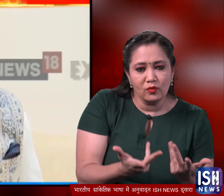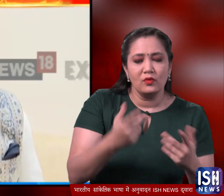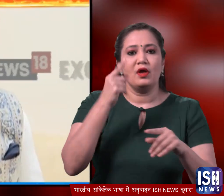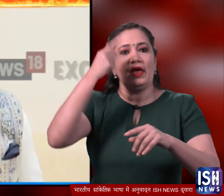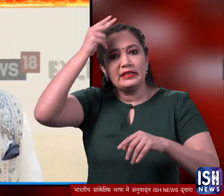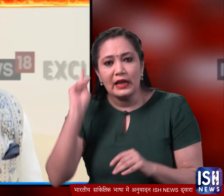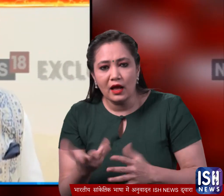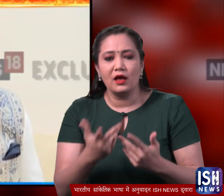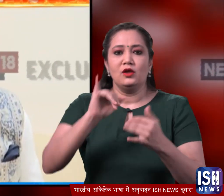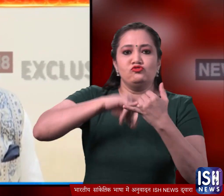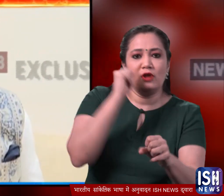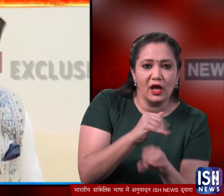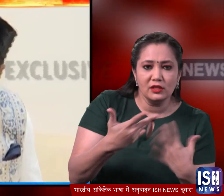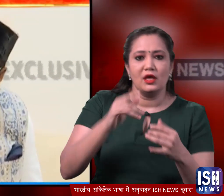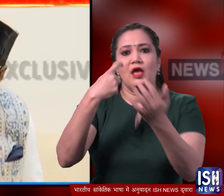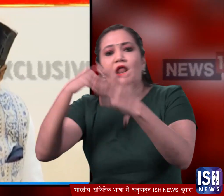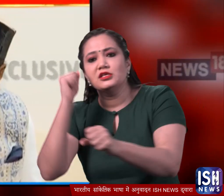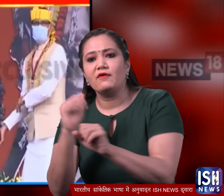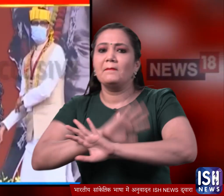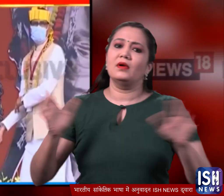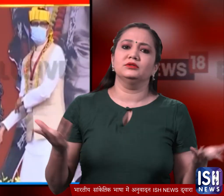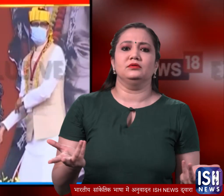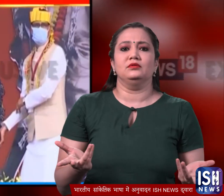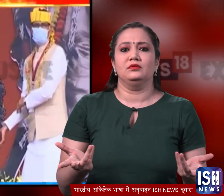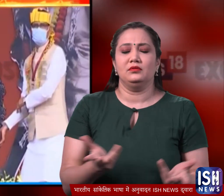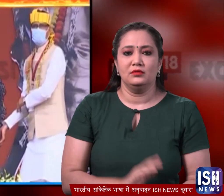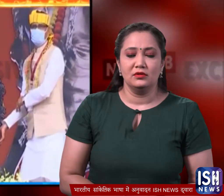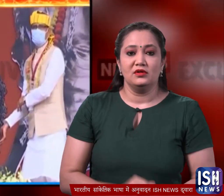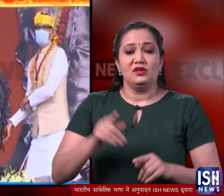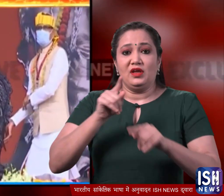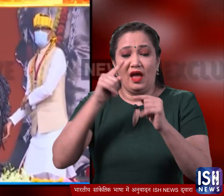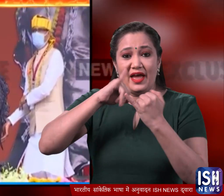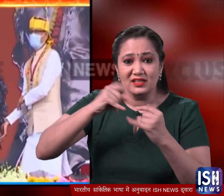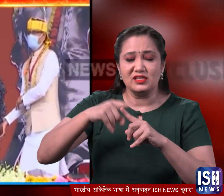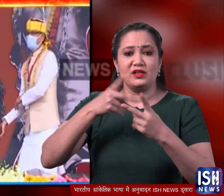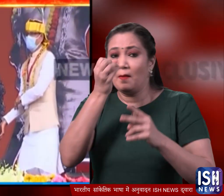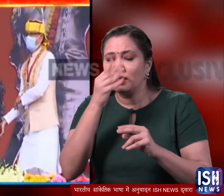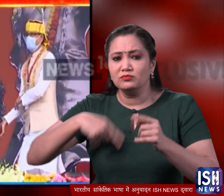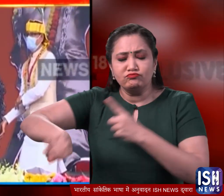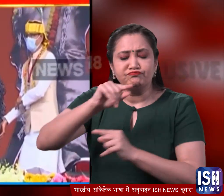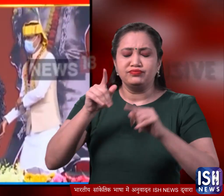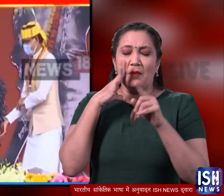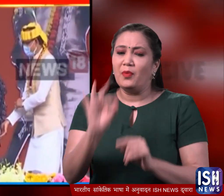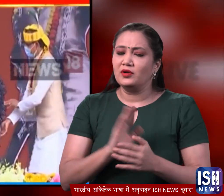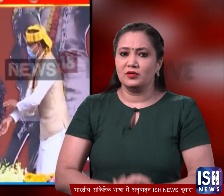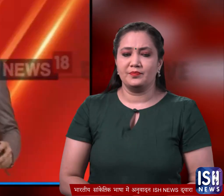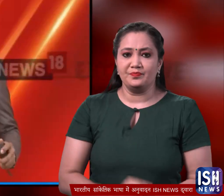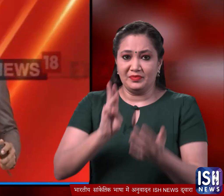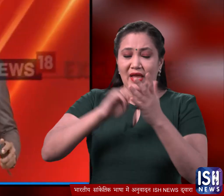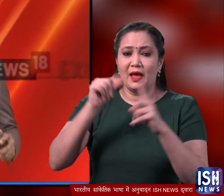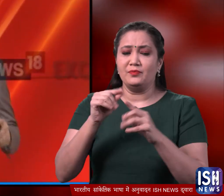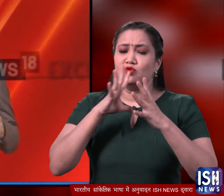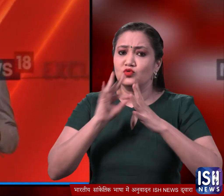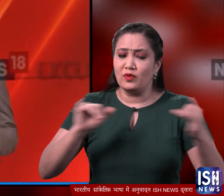नेहरू पे, इंदिरा गांधी, सोनिया गांधी और राजीव गांधी। आदिवासियों से जुड़े बड़े ऐलान को बीजेपी का आदिवासी कार्ड माना जा रहा है, क्योंकि